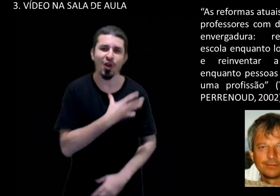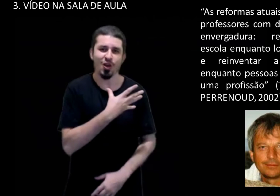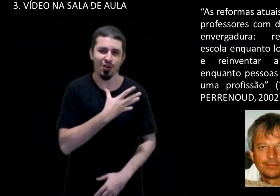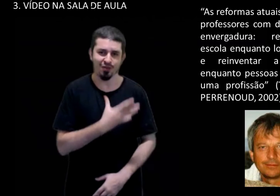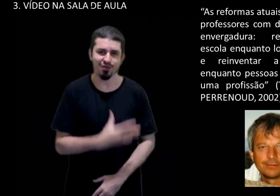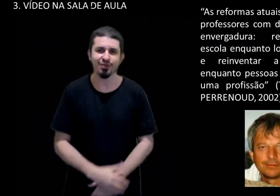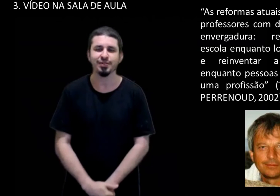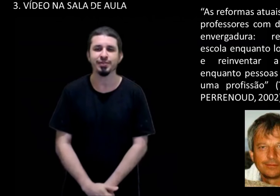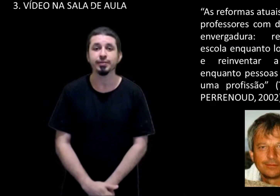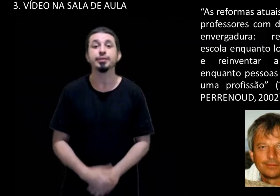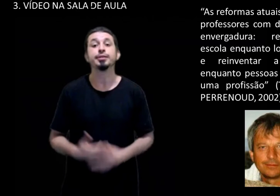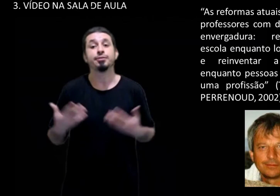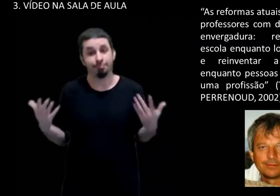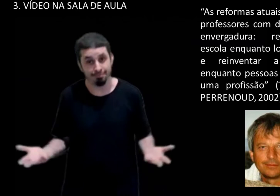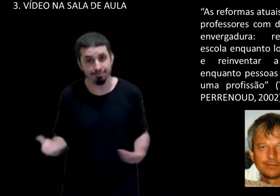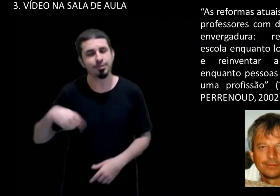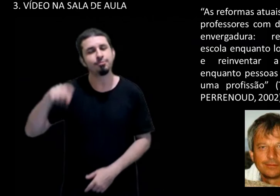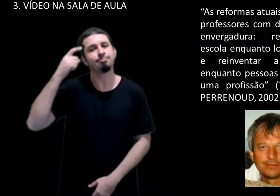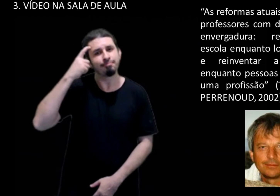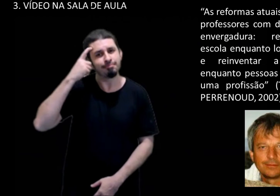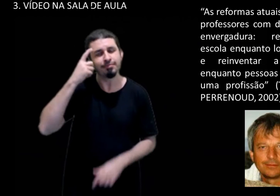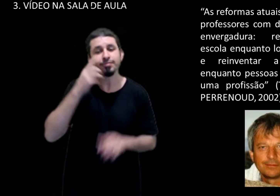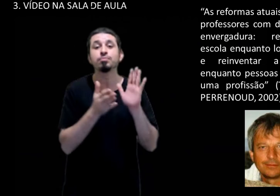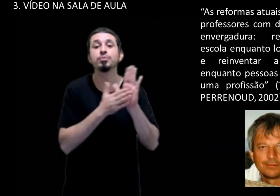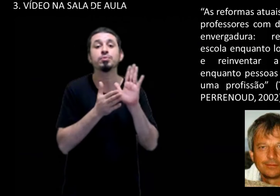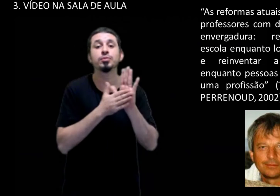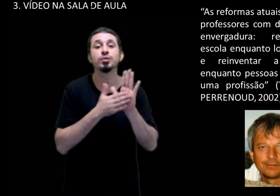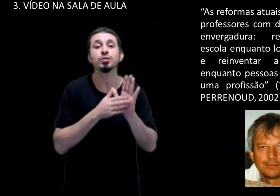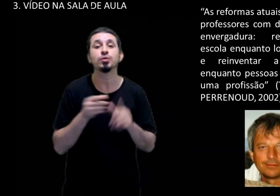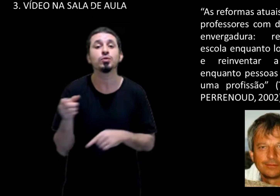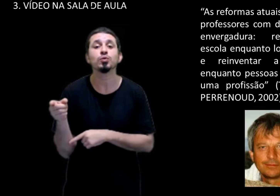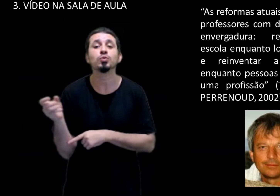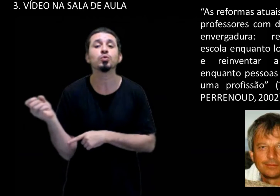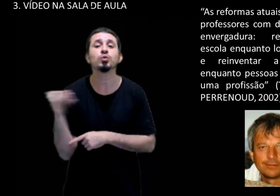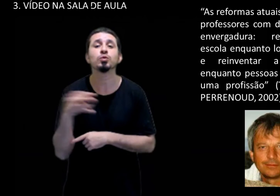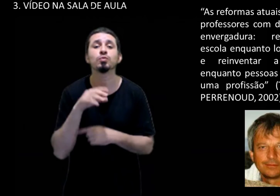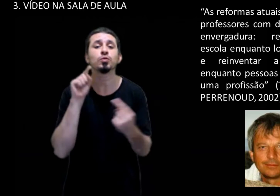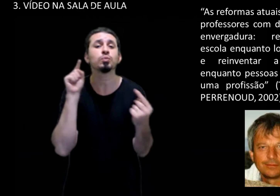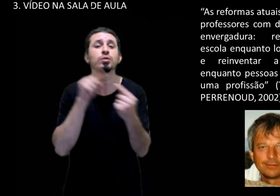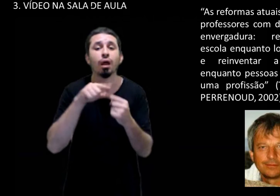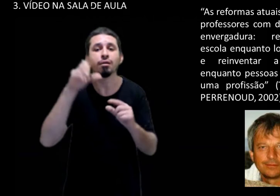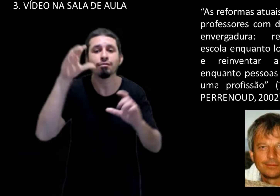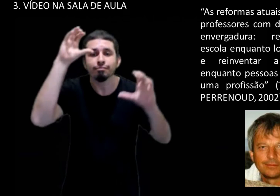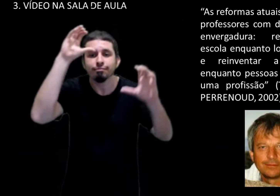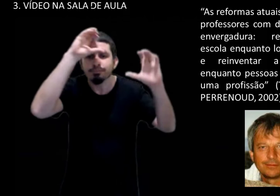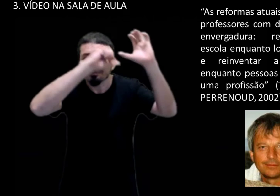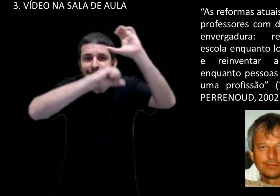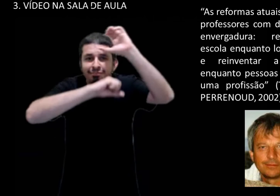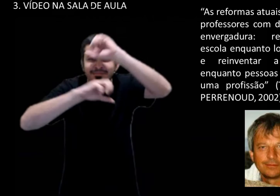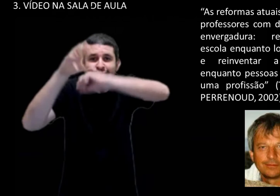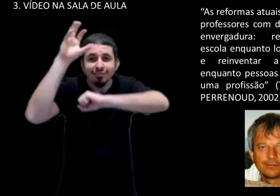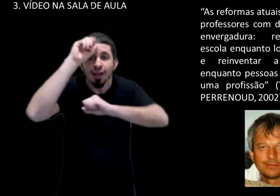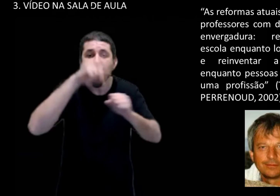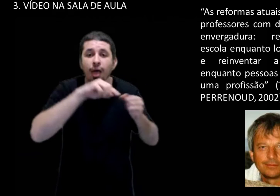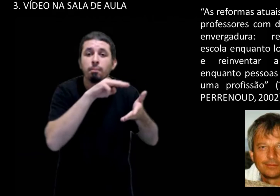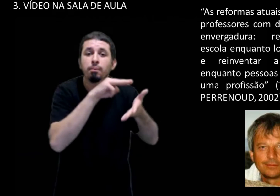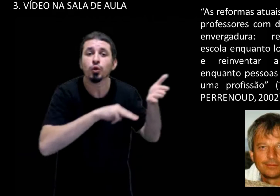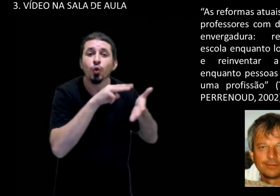de aprendizagem e metodologias de ensino não permite aos educadores organizar seus trabalhos baseado em lições